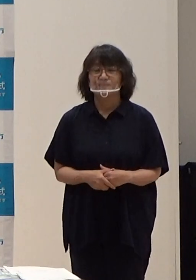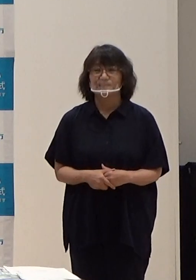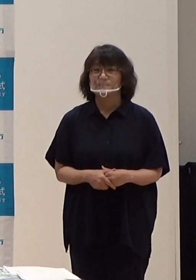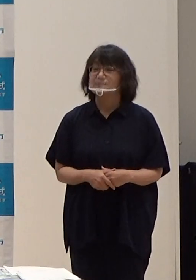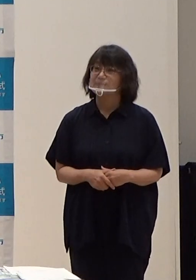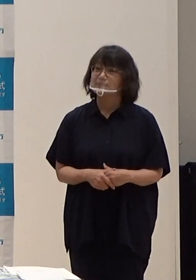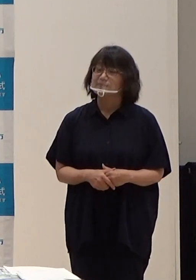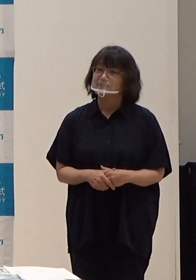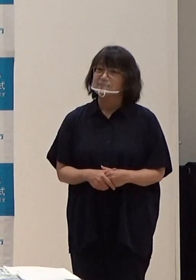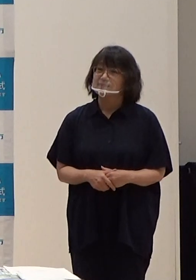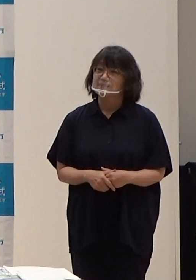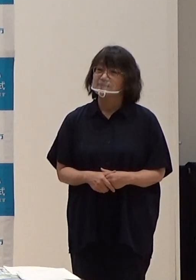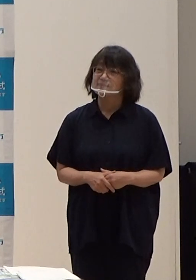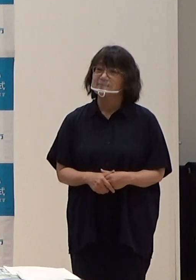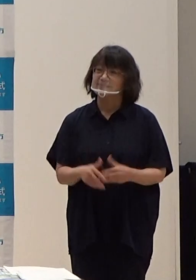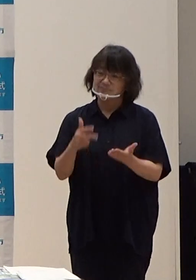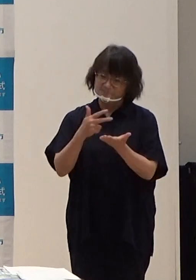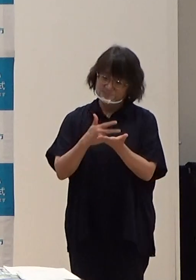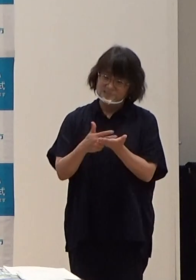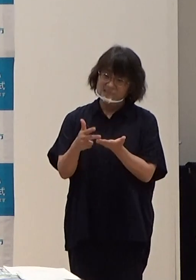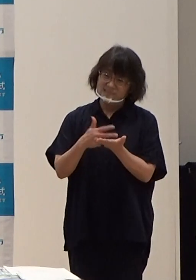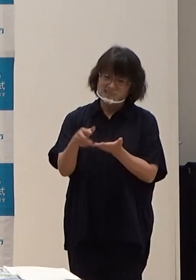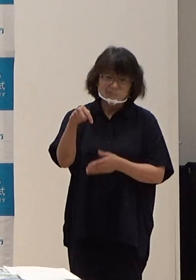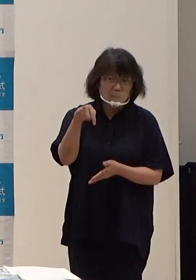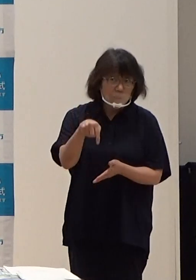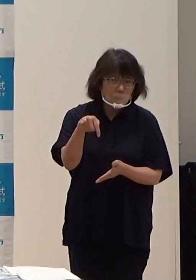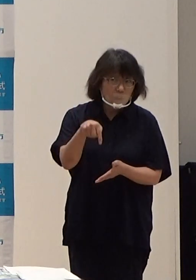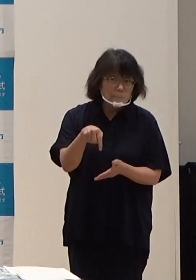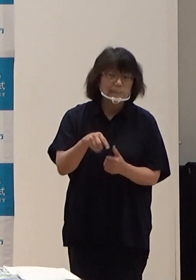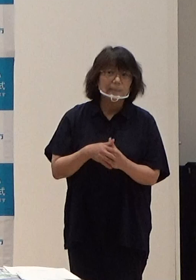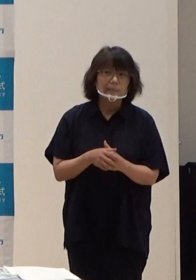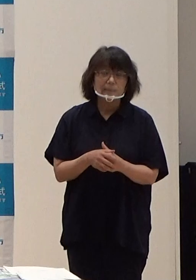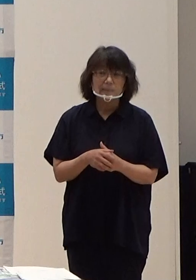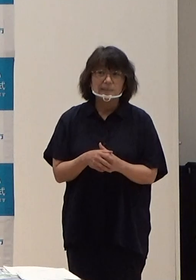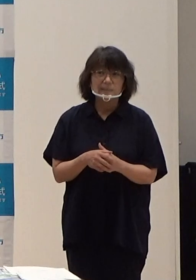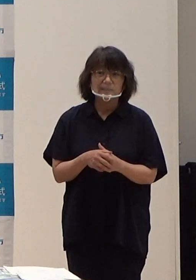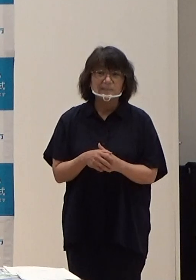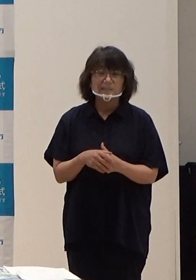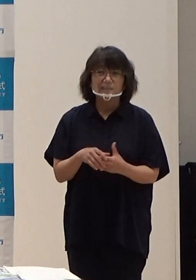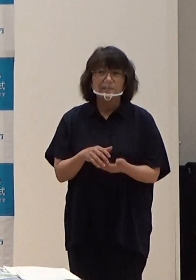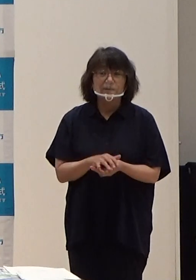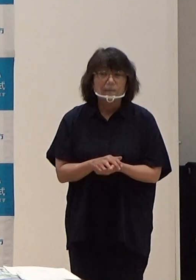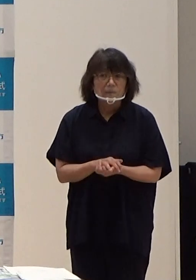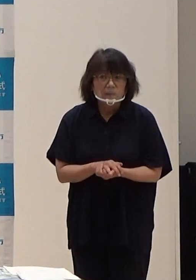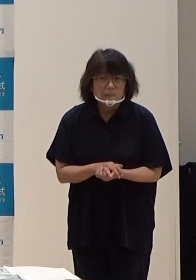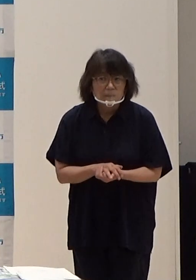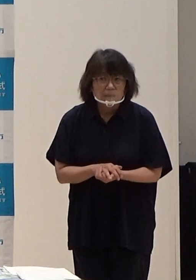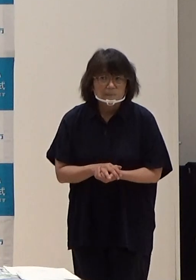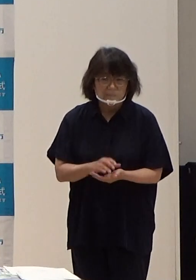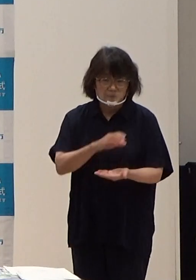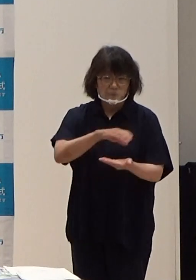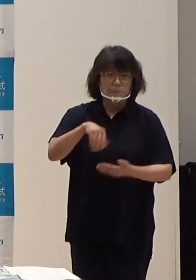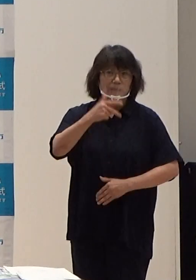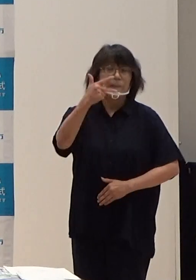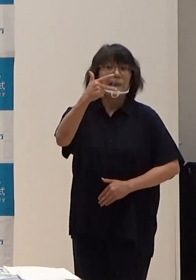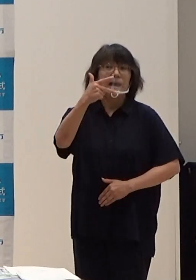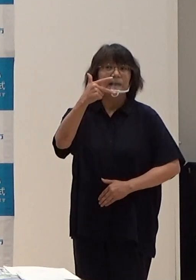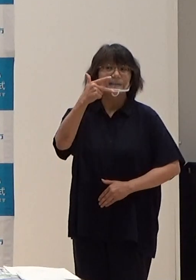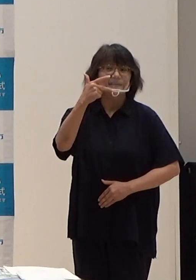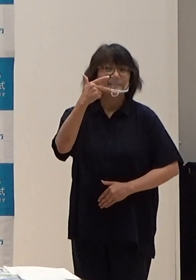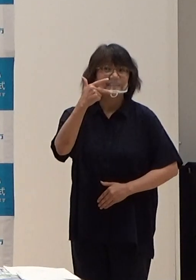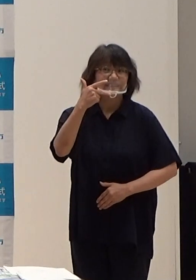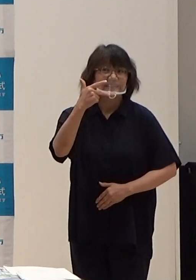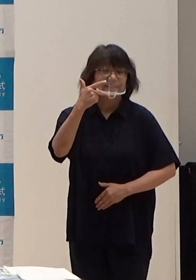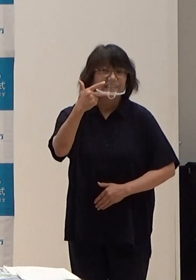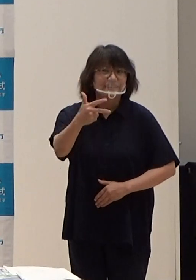あと資料の方にですね、郡山市のアクションプランに基づく具体的な活動というのが